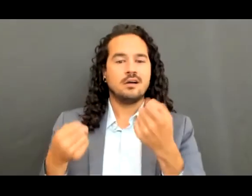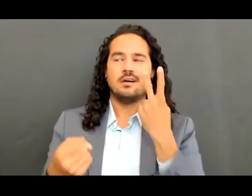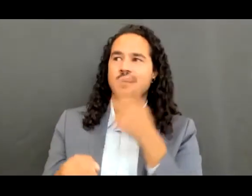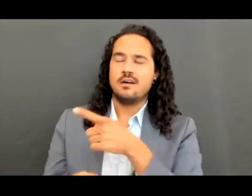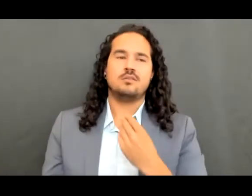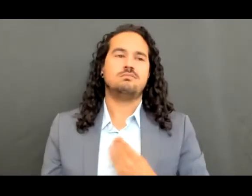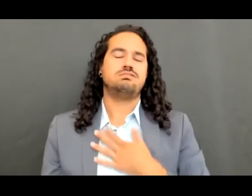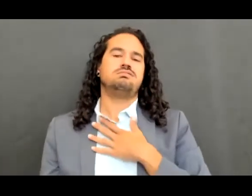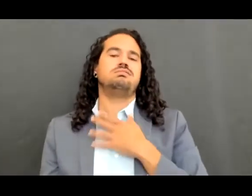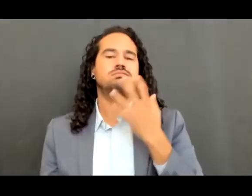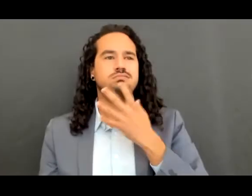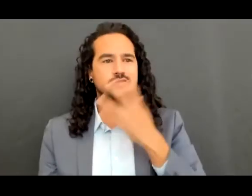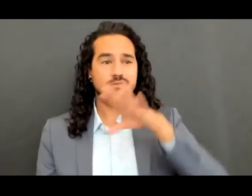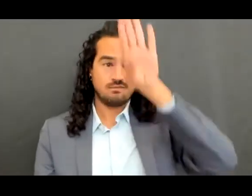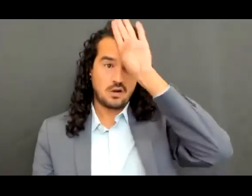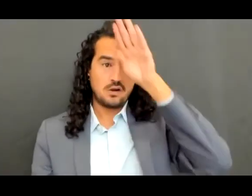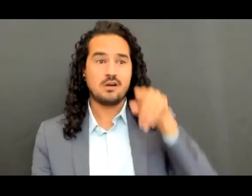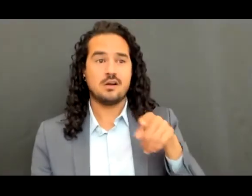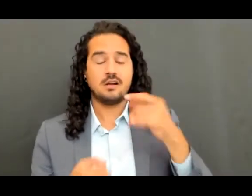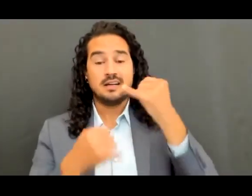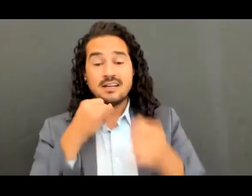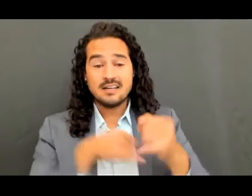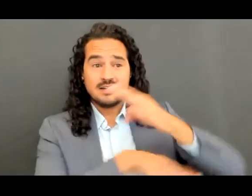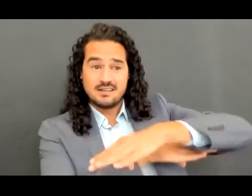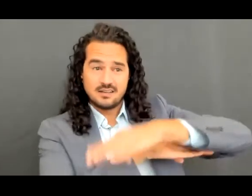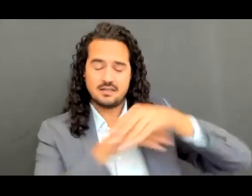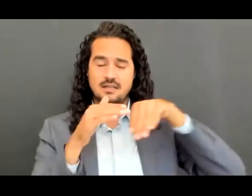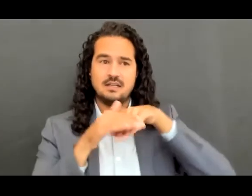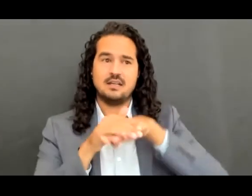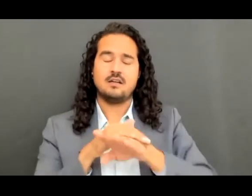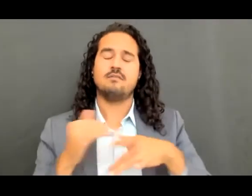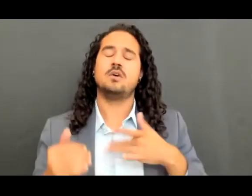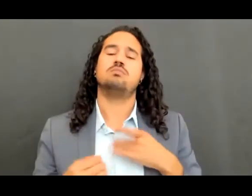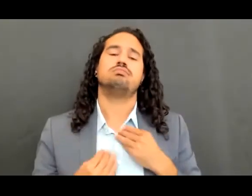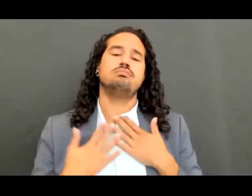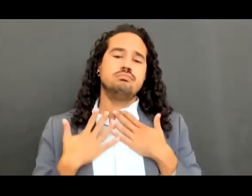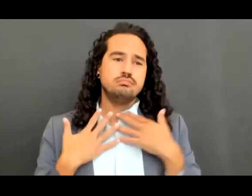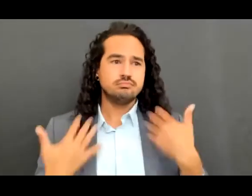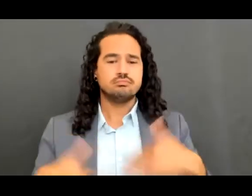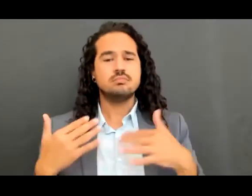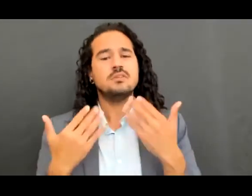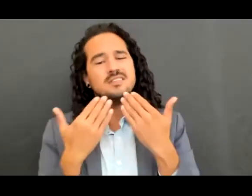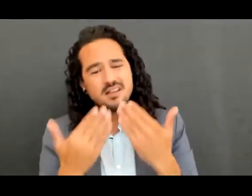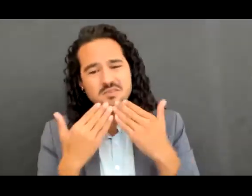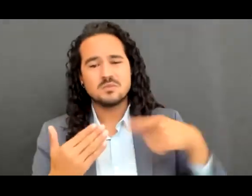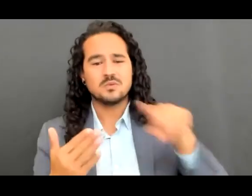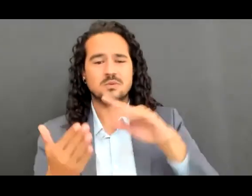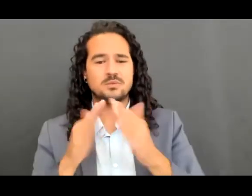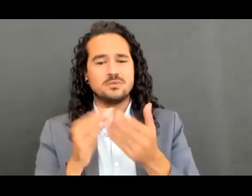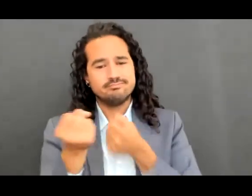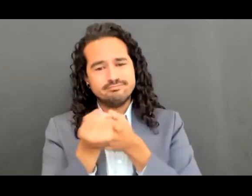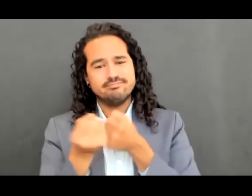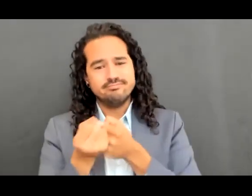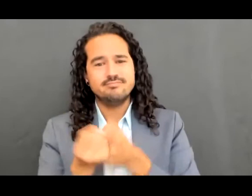Es muy importante para los bomberos que cuando regresan después del día, y ven esos anuncios, es muy bueno para